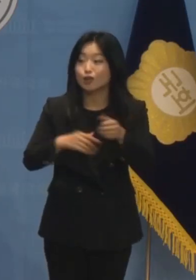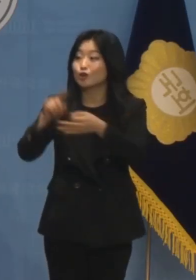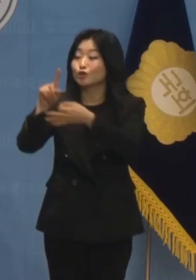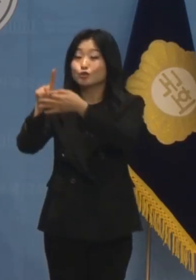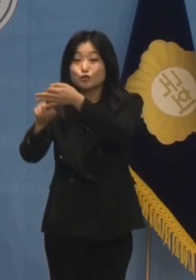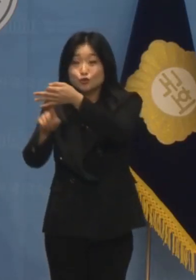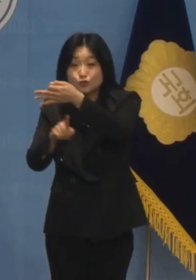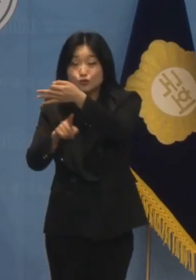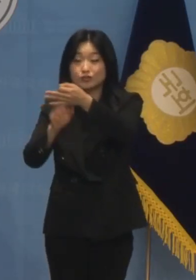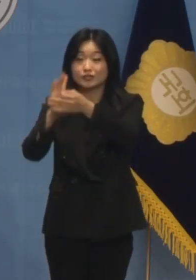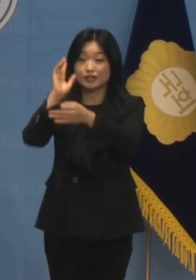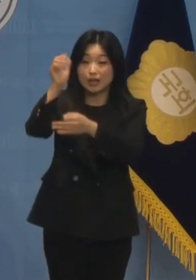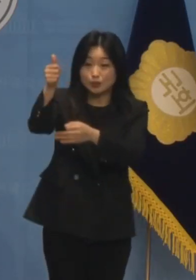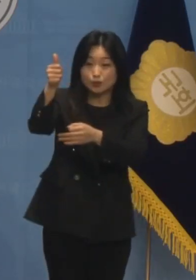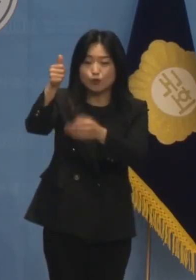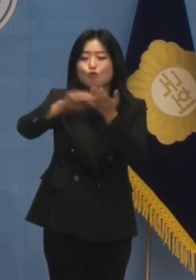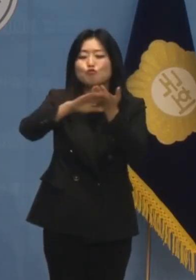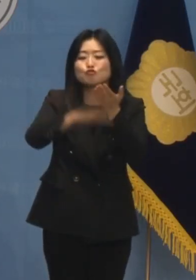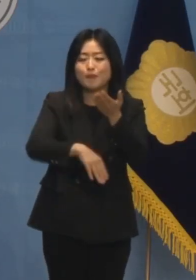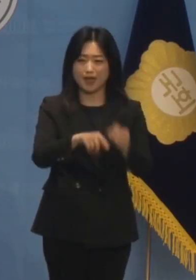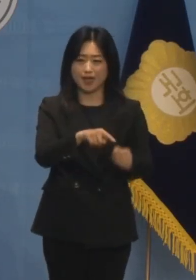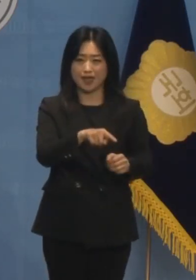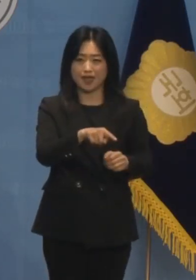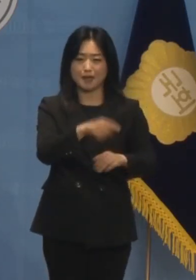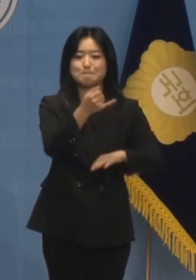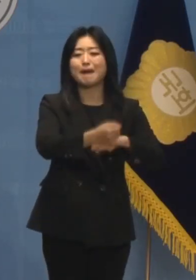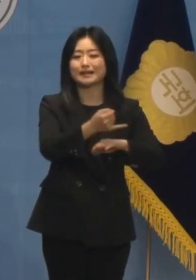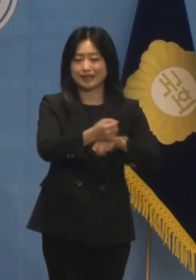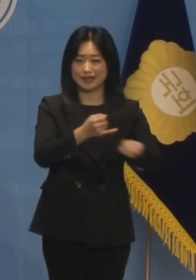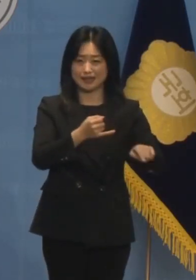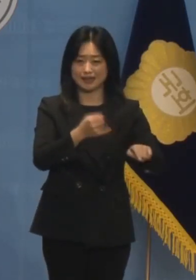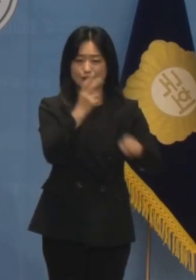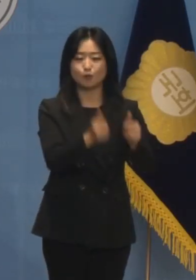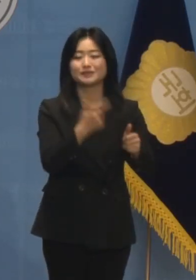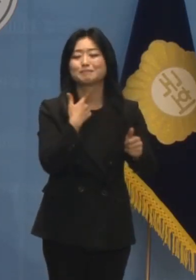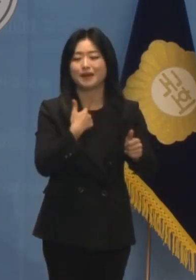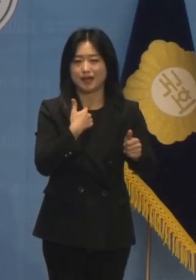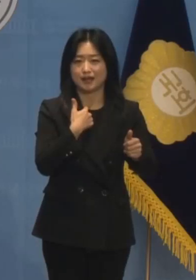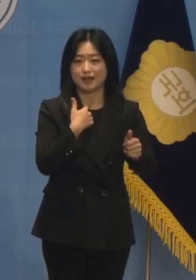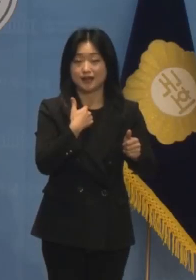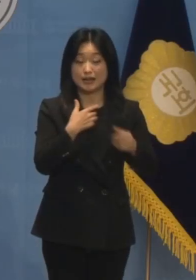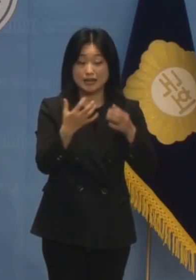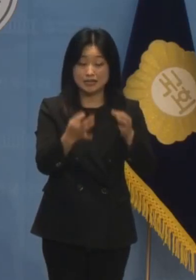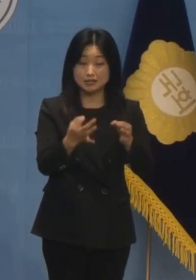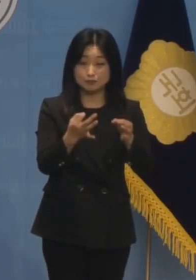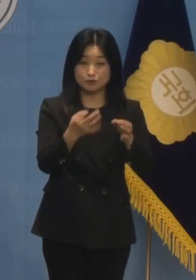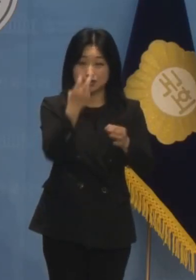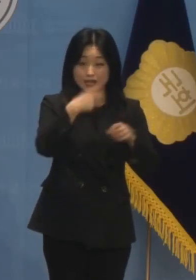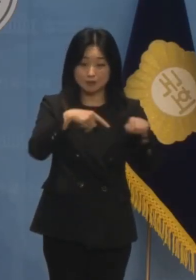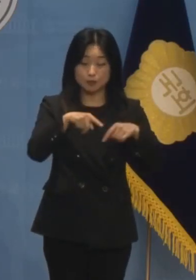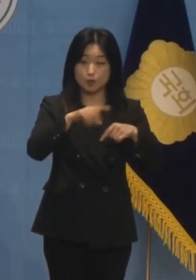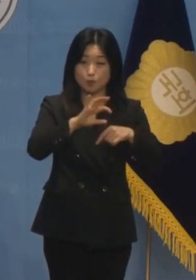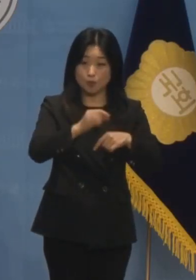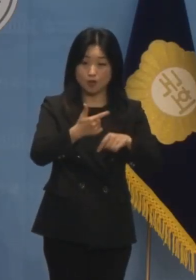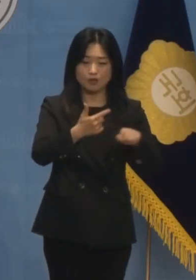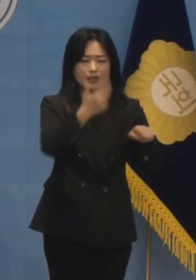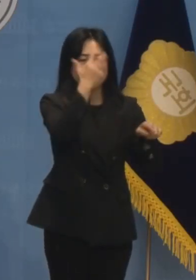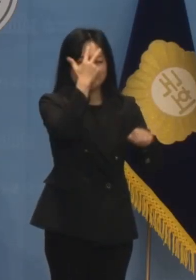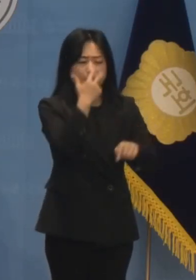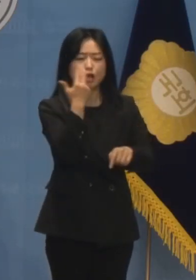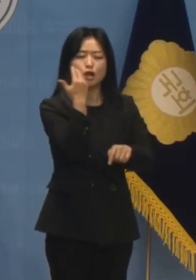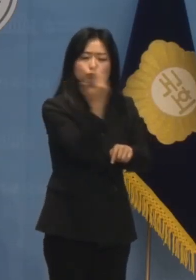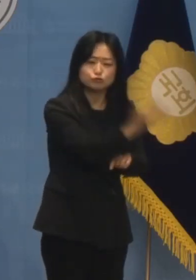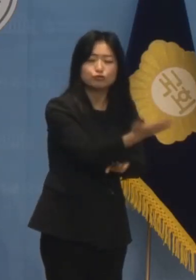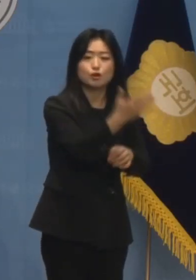윤석열 검찰 특수부의 막내입니다. 다시 한번 말씀드립니다. 금융당국은 봐주기